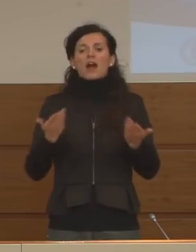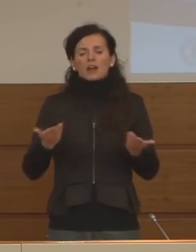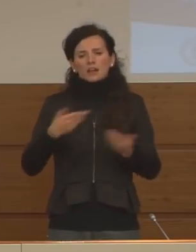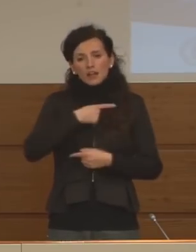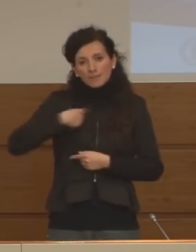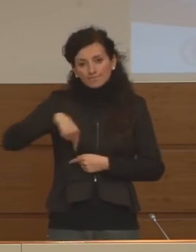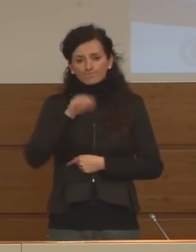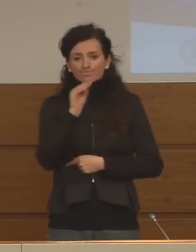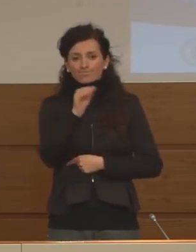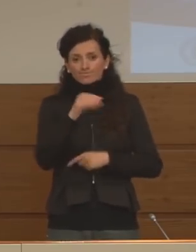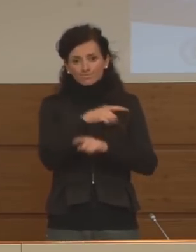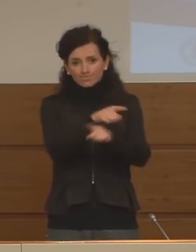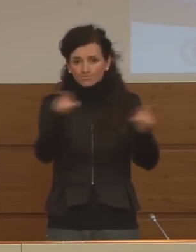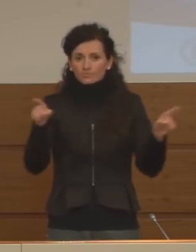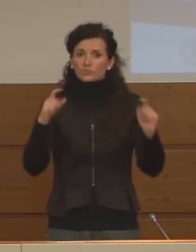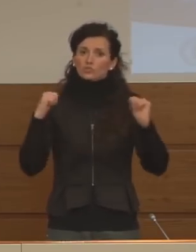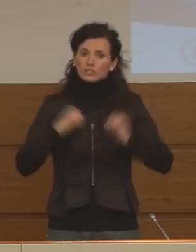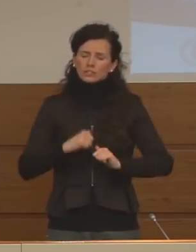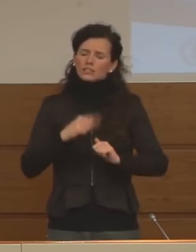sacrificio straordinario